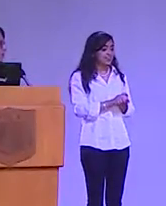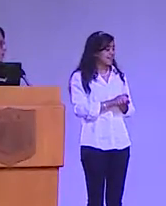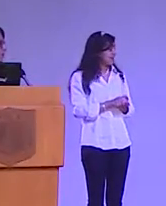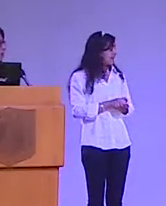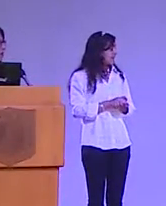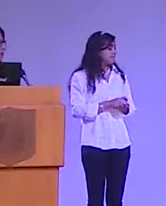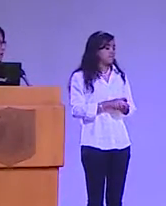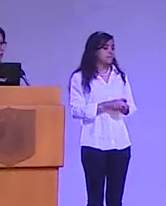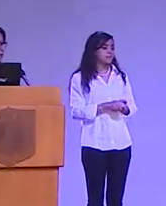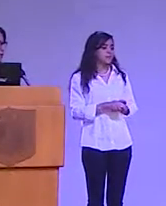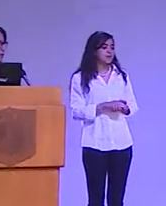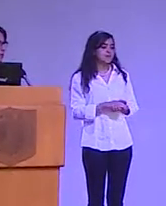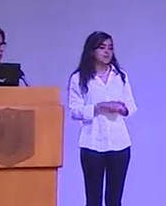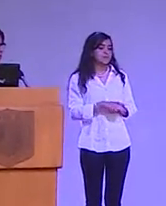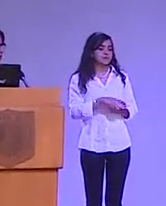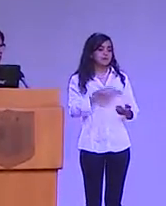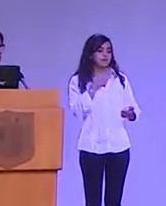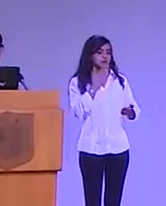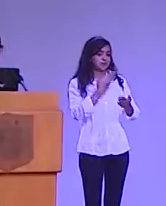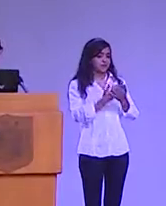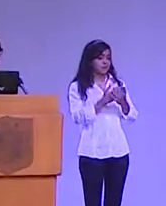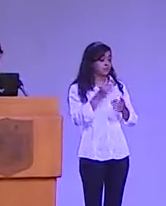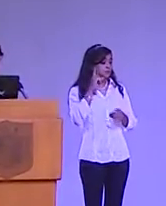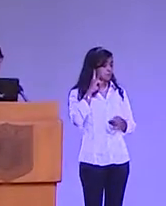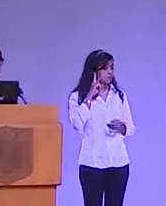Buenos días. ¿Sí me escuchan bien?